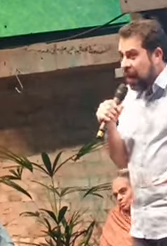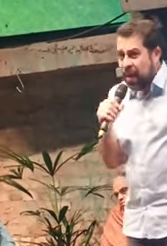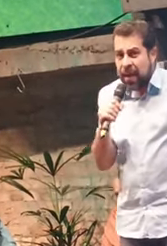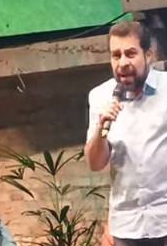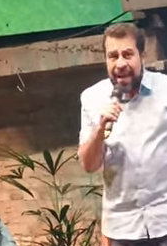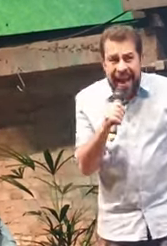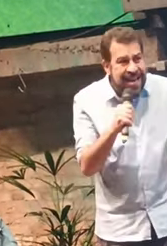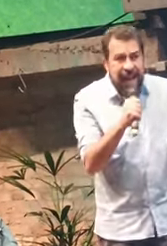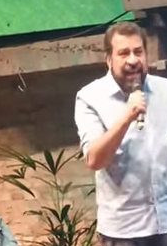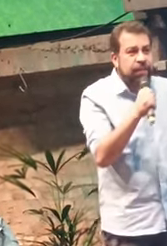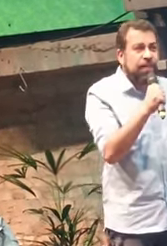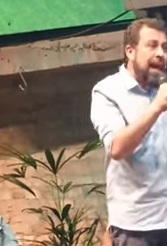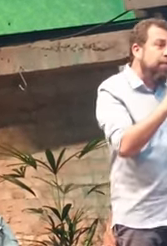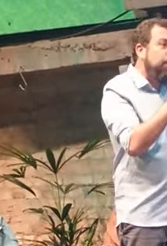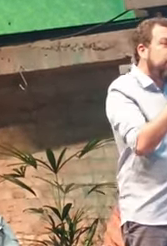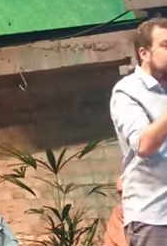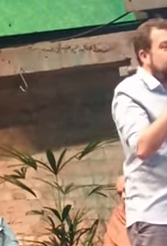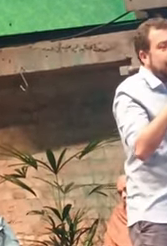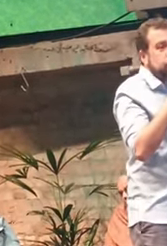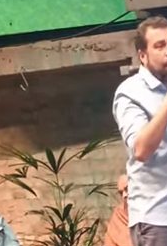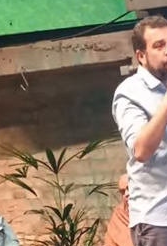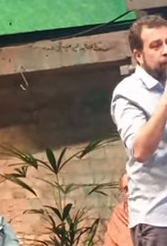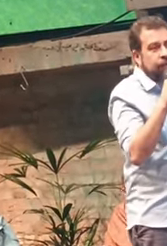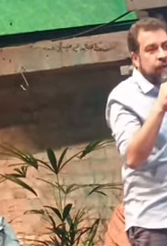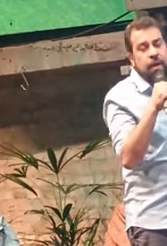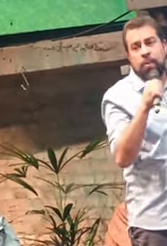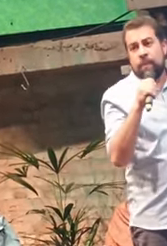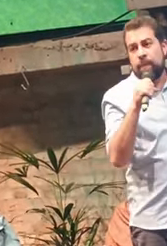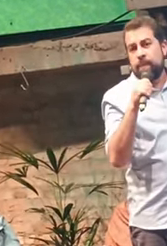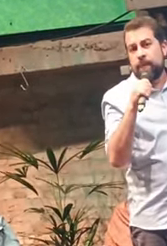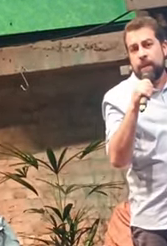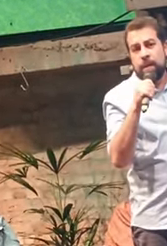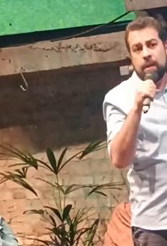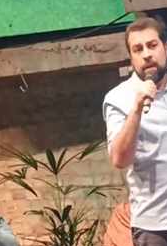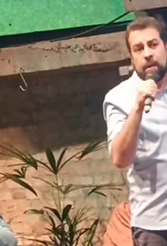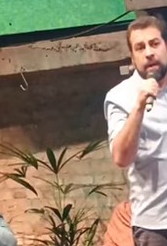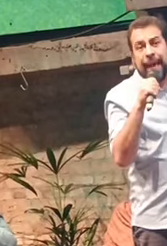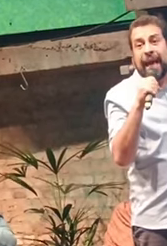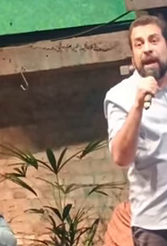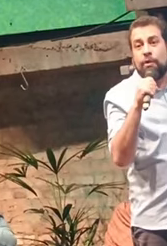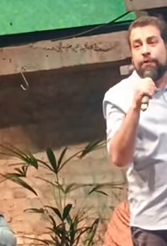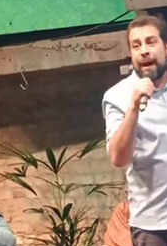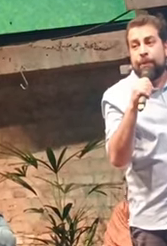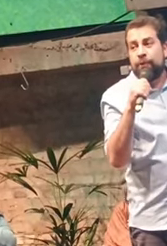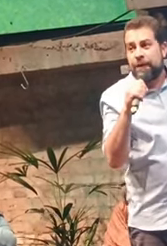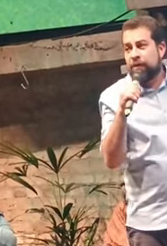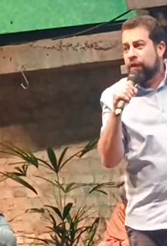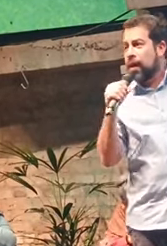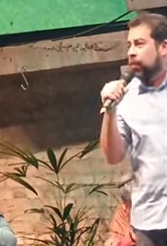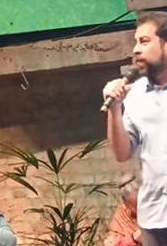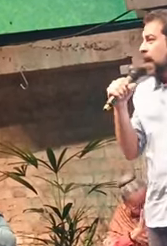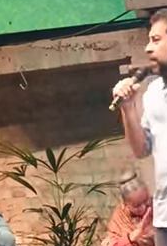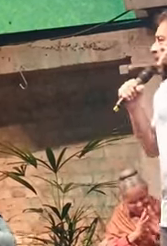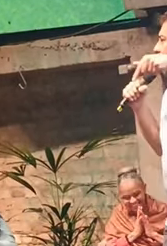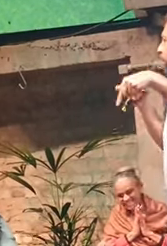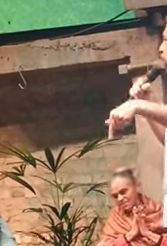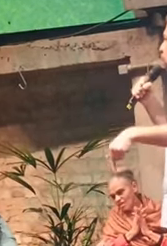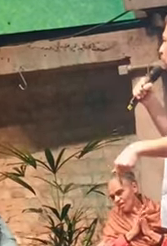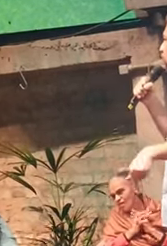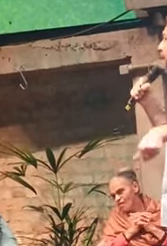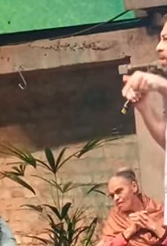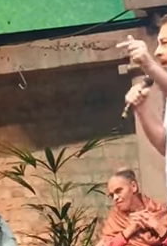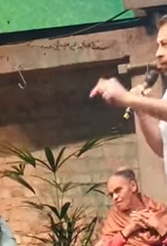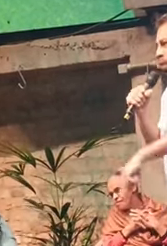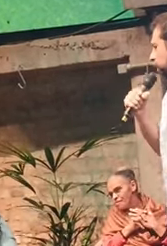Ou seja, é inacreditável. E você vê a atual gestão, que é renovar por 20 anos sem